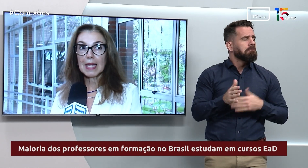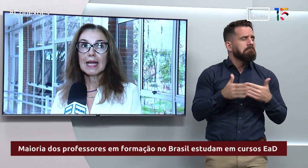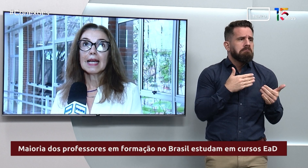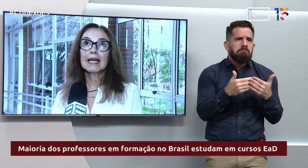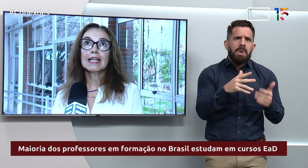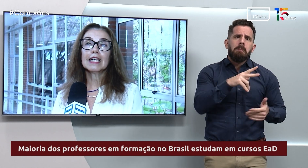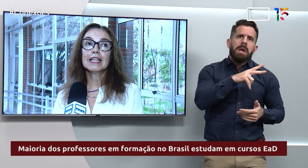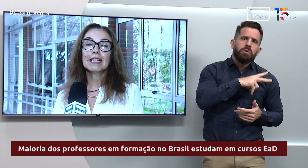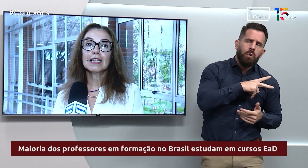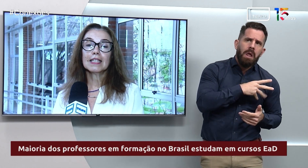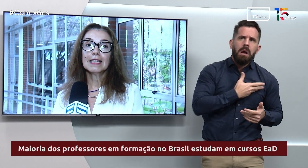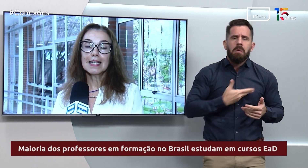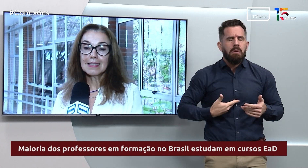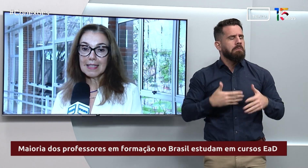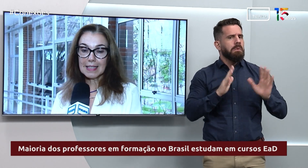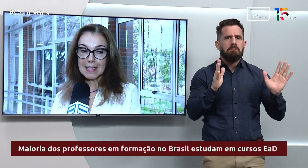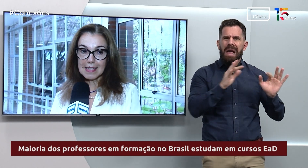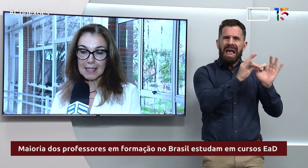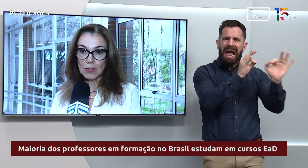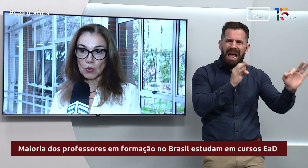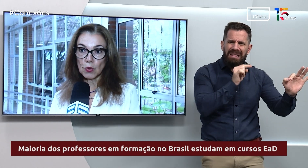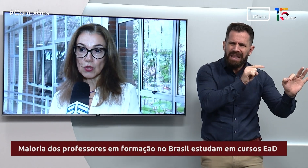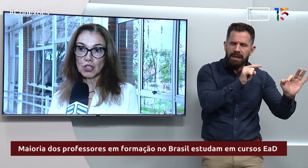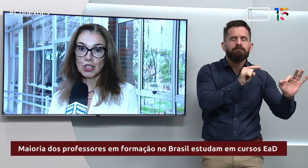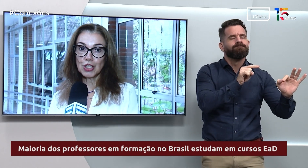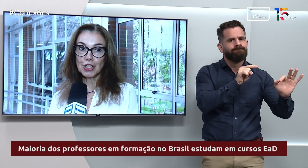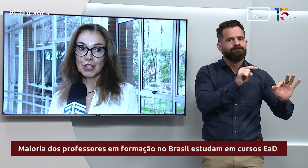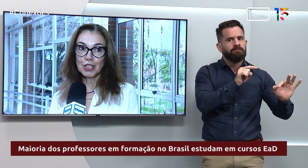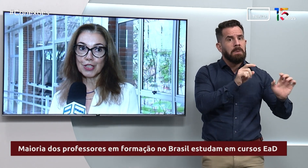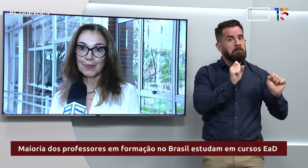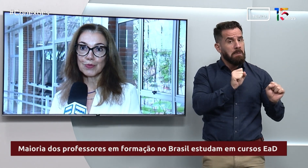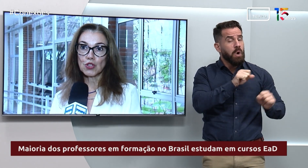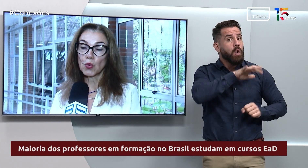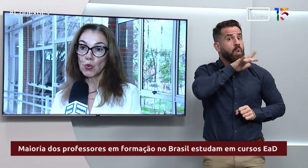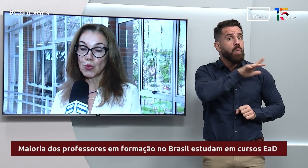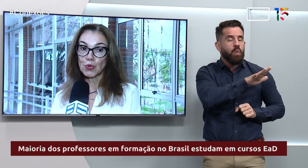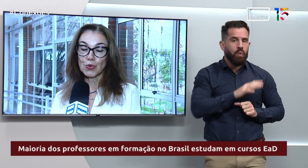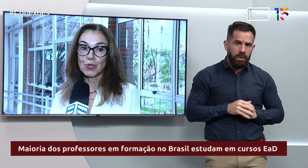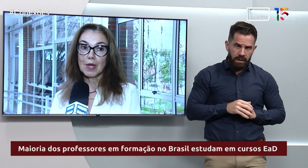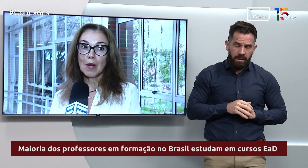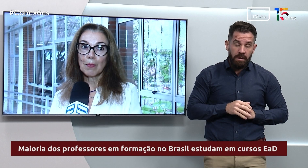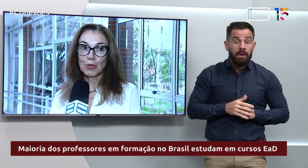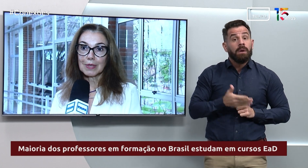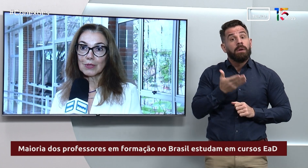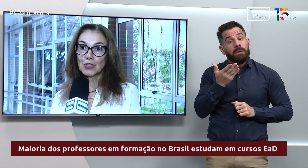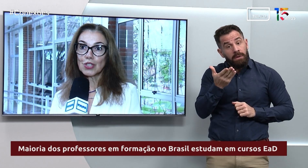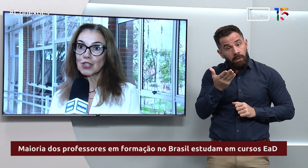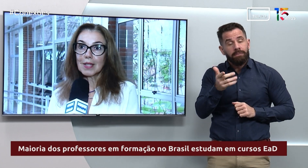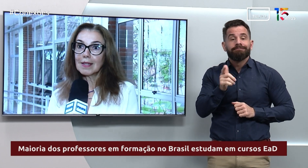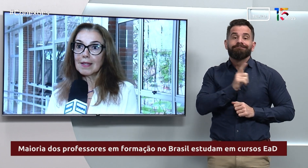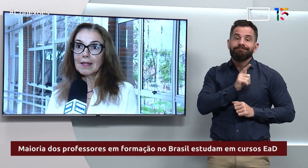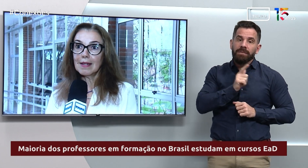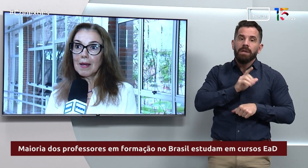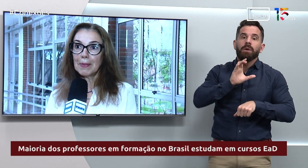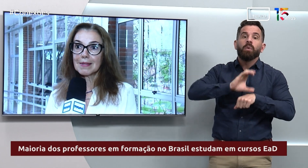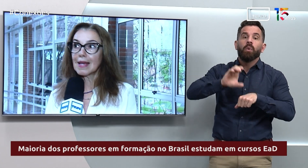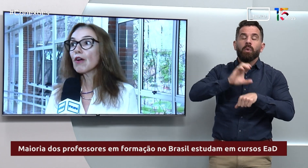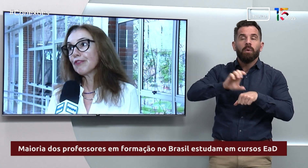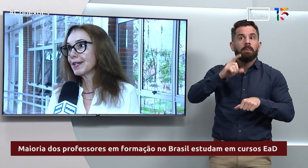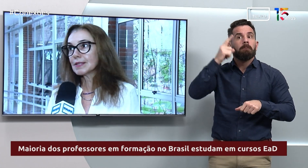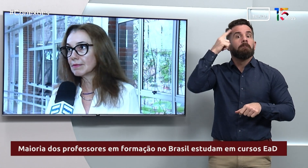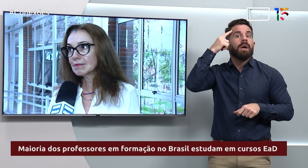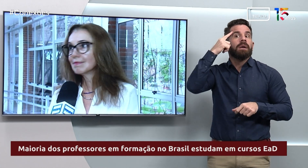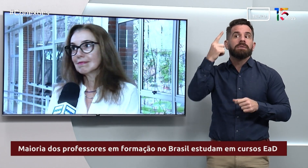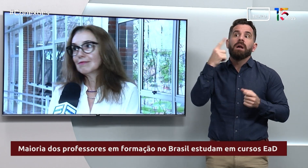forem. Nesse quesito de cursos, portanto, a gente tem que repensar